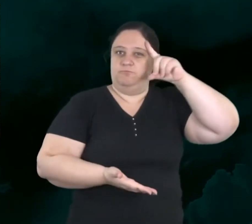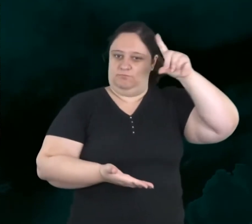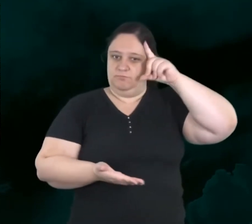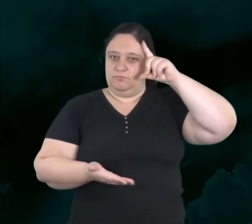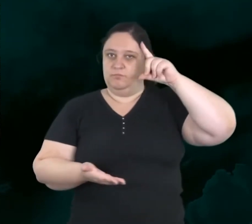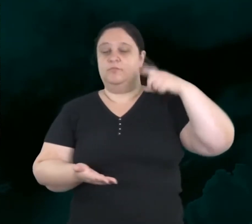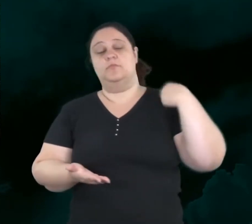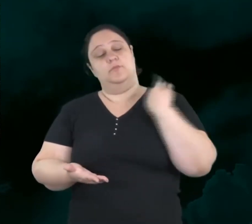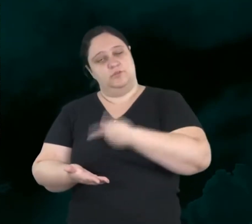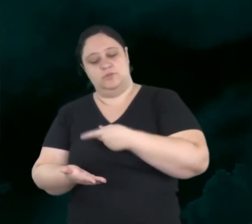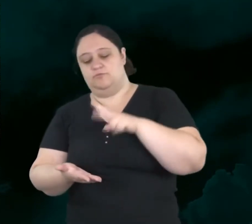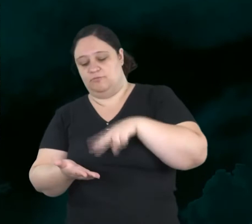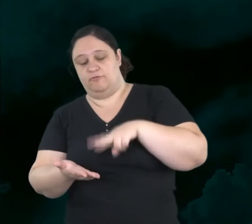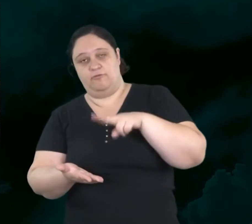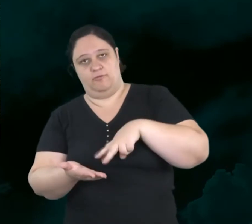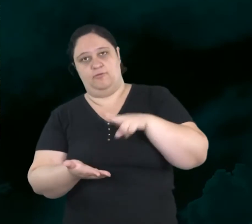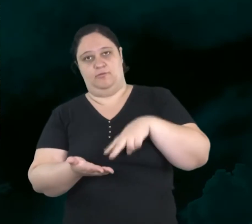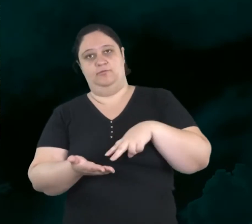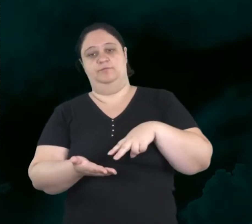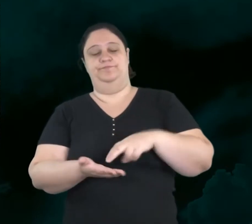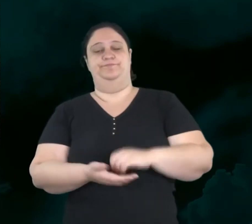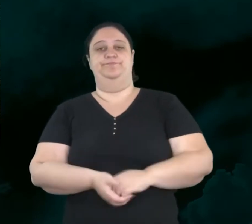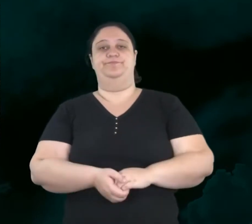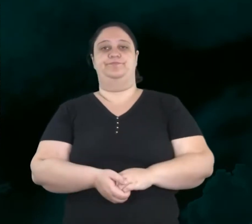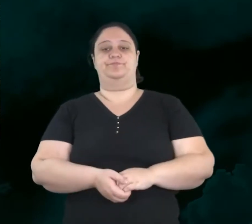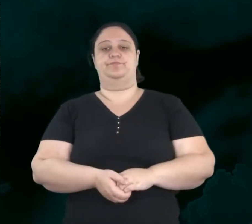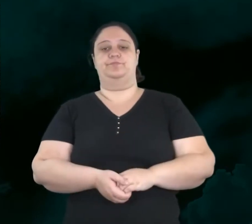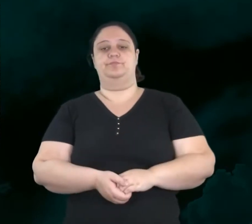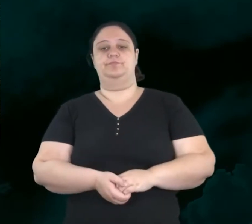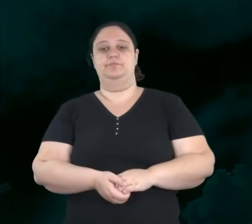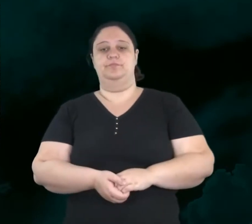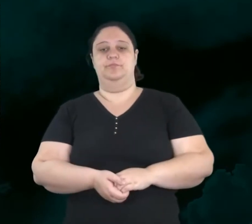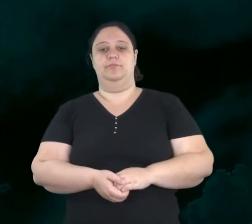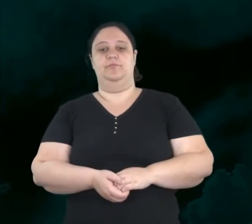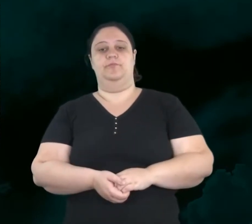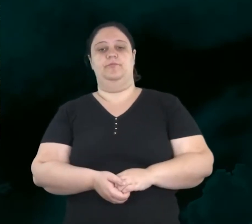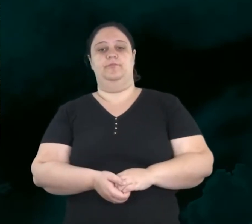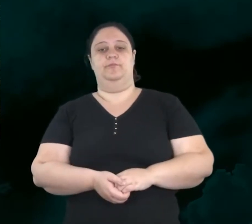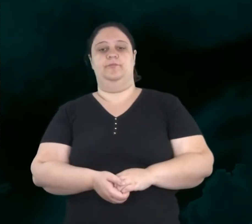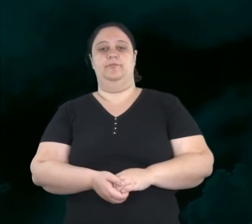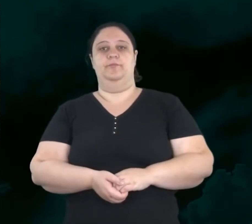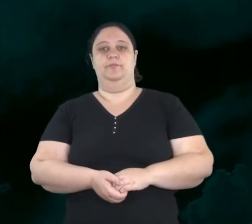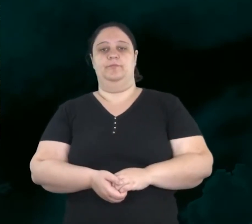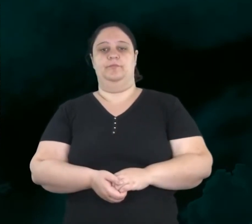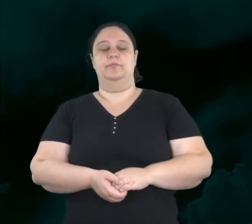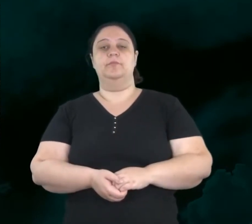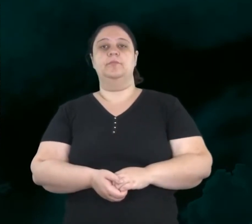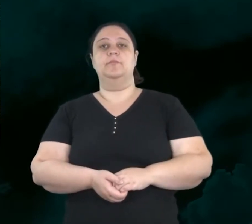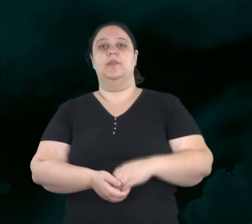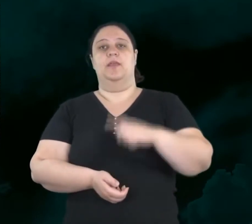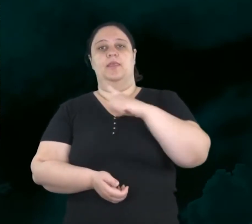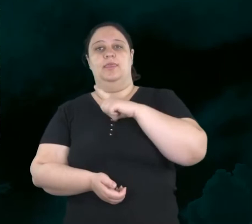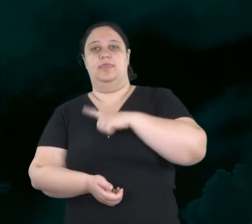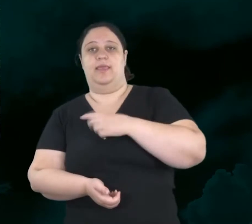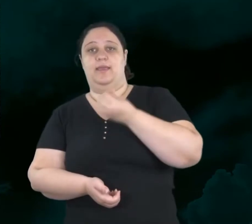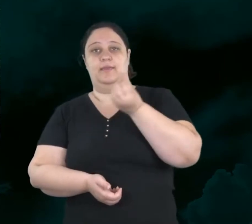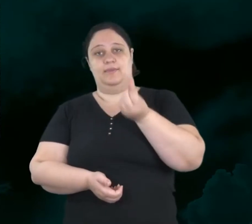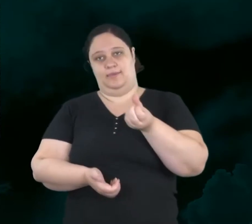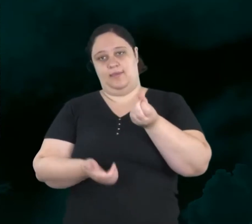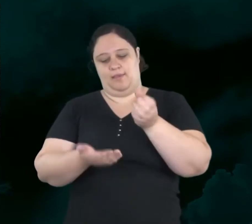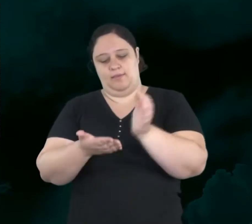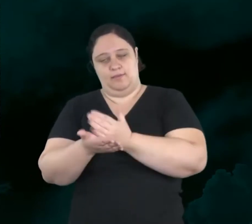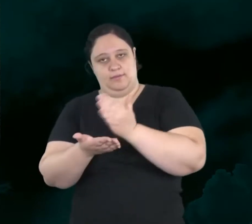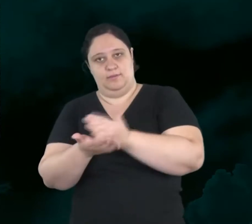trabalhado e disponibilizado para todos, que serão em 6 volumes,